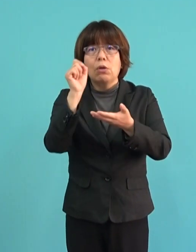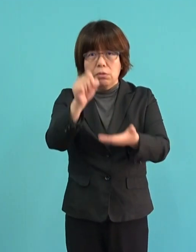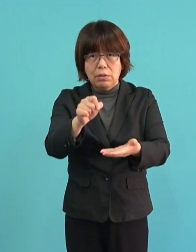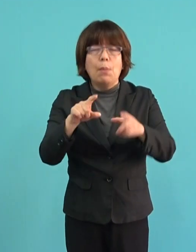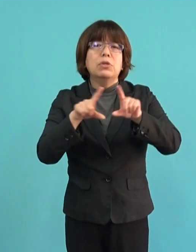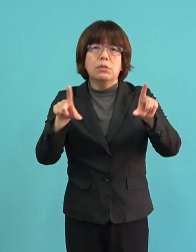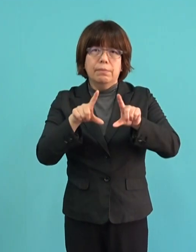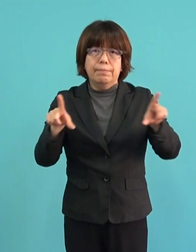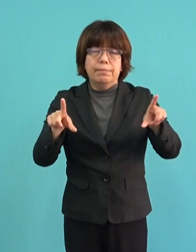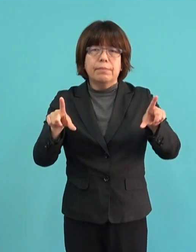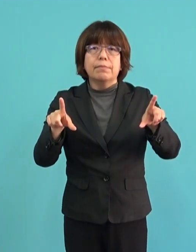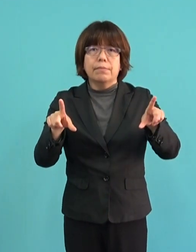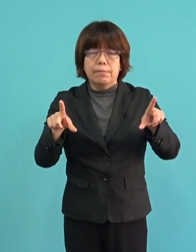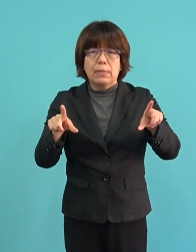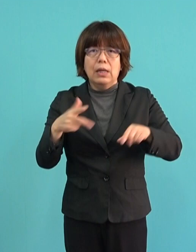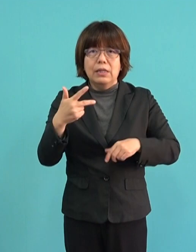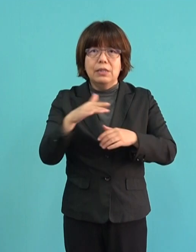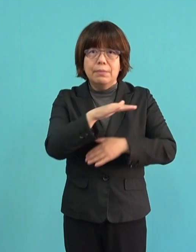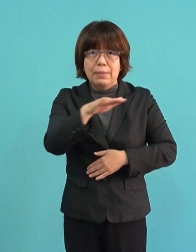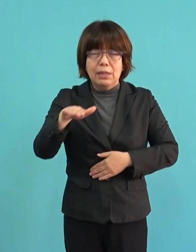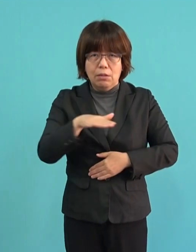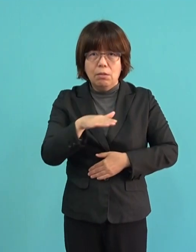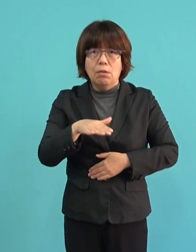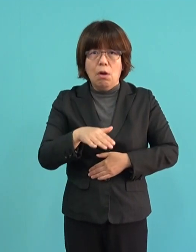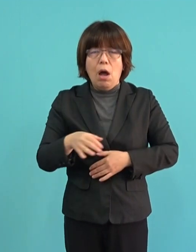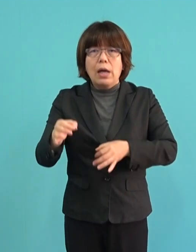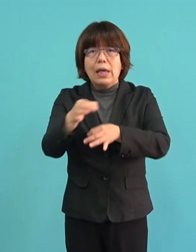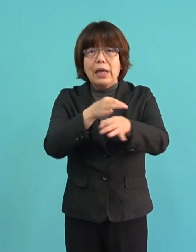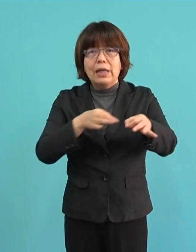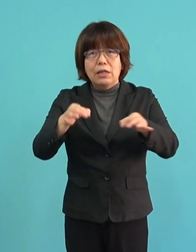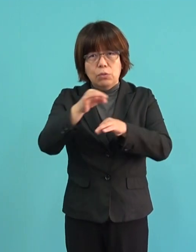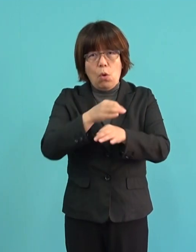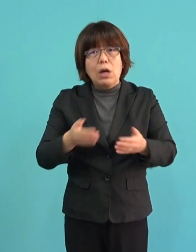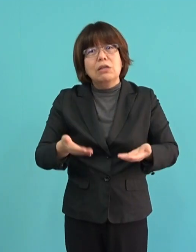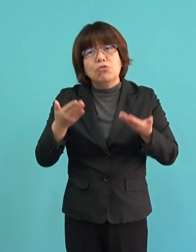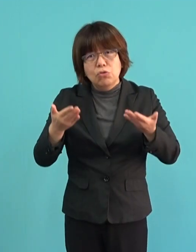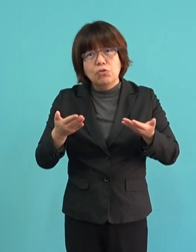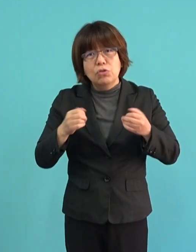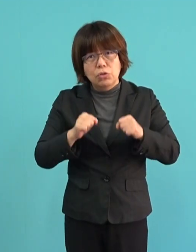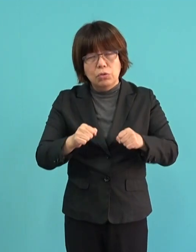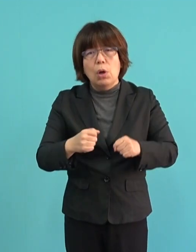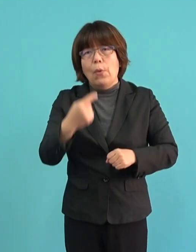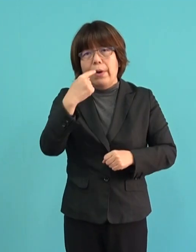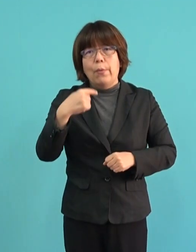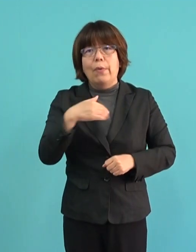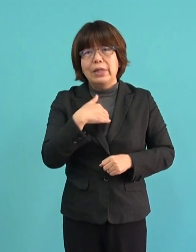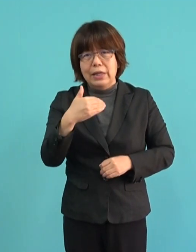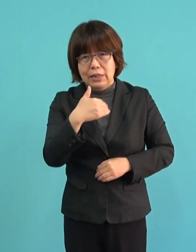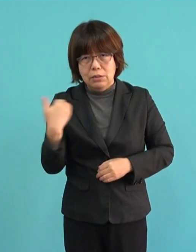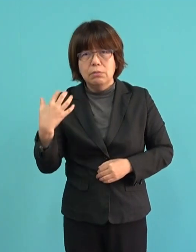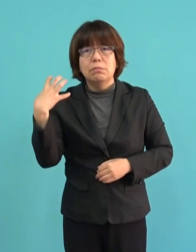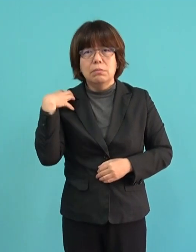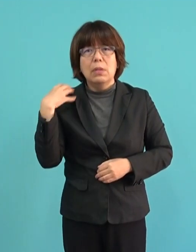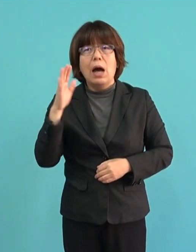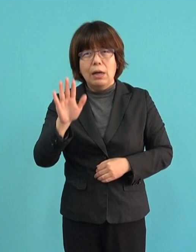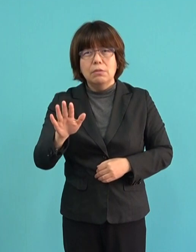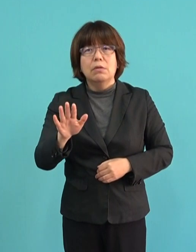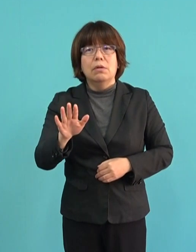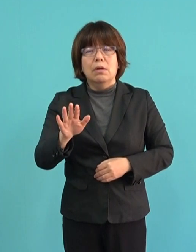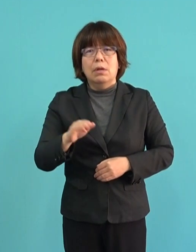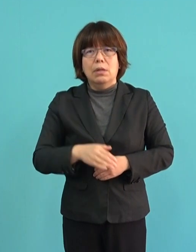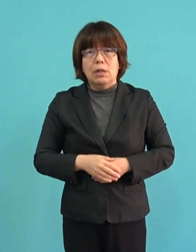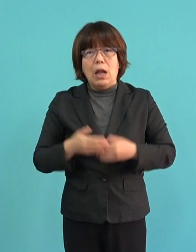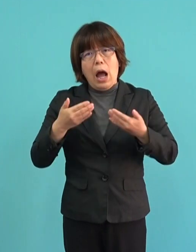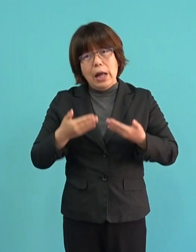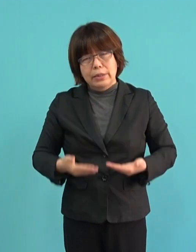はもちろんでございますしあの市民の経済的な負担を軽減するということも我々の責務だというふうに思っておりますので